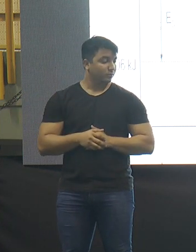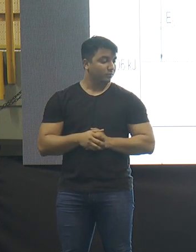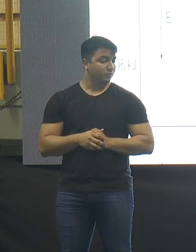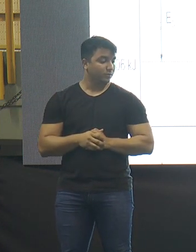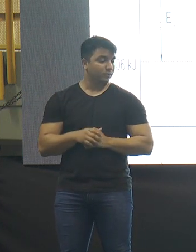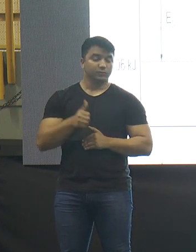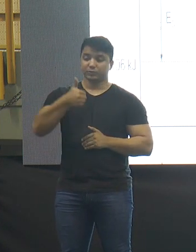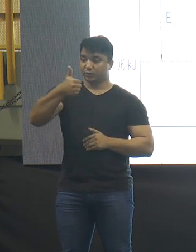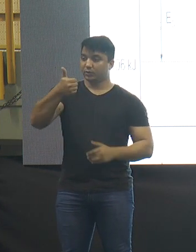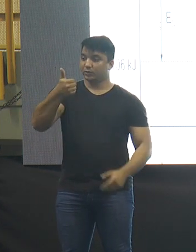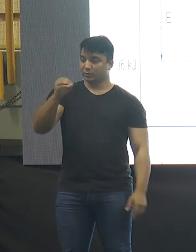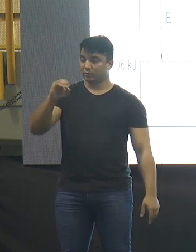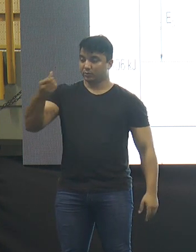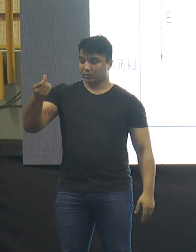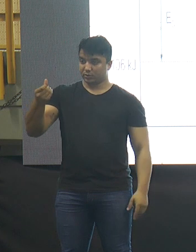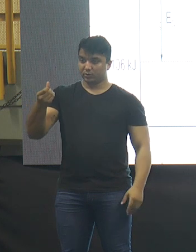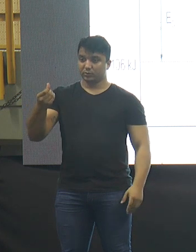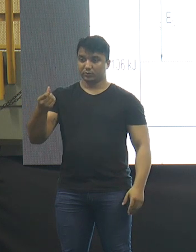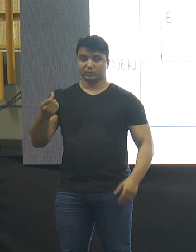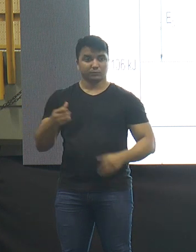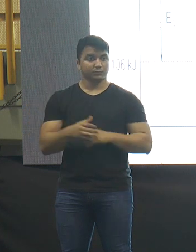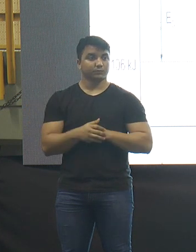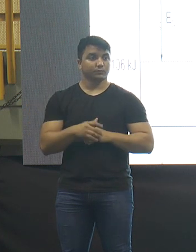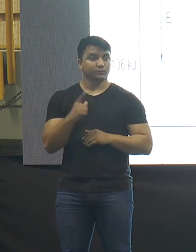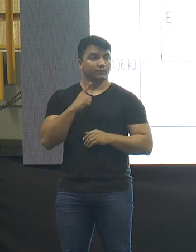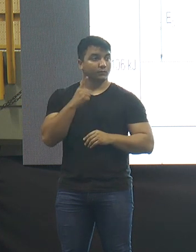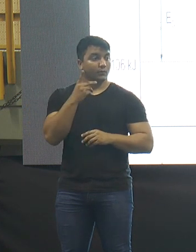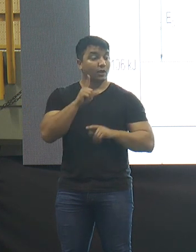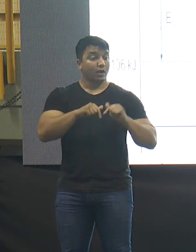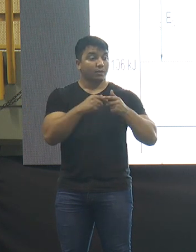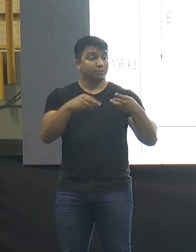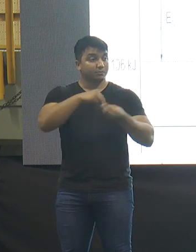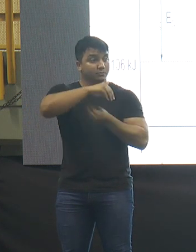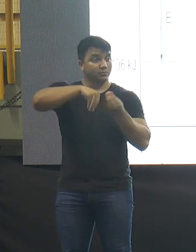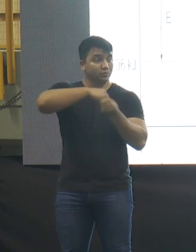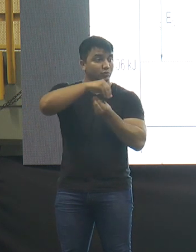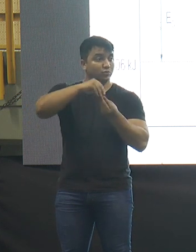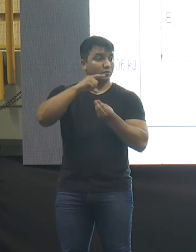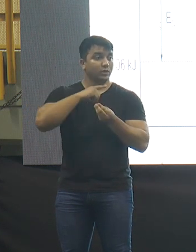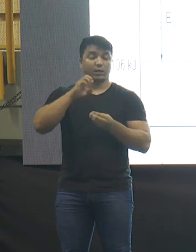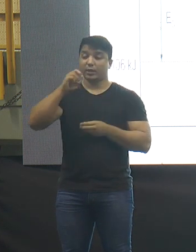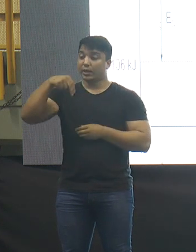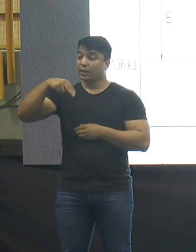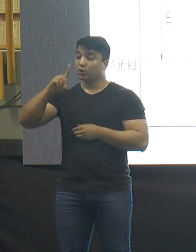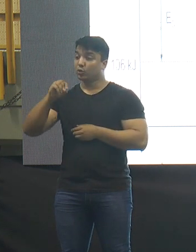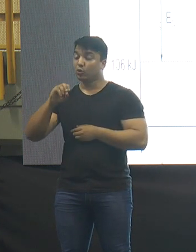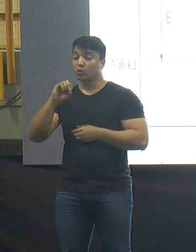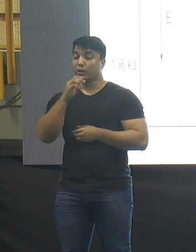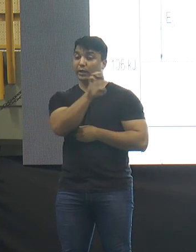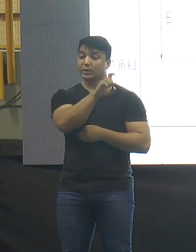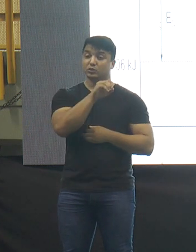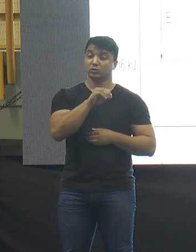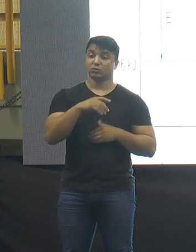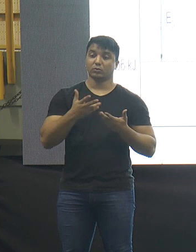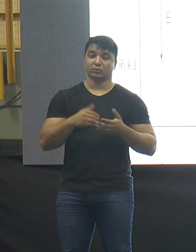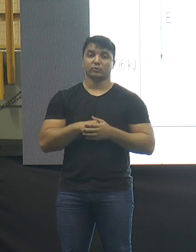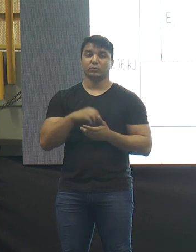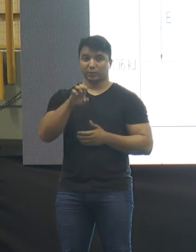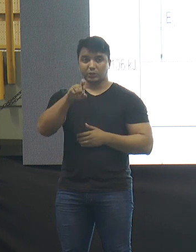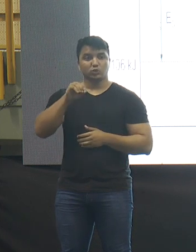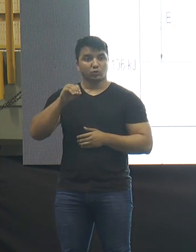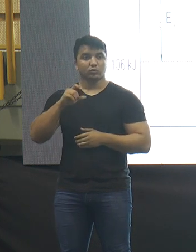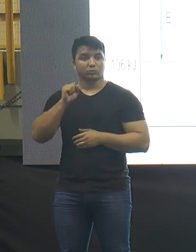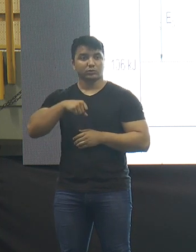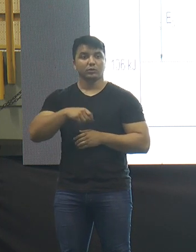vale? 106. Agora vem cá, essa reação química é endotérmica ou é exotérmica?